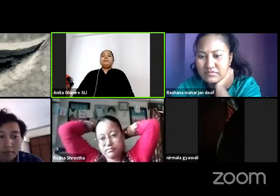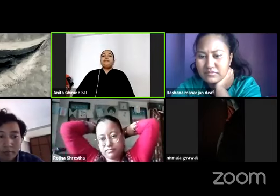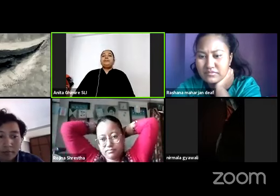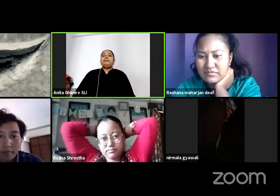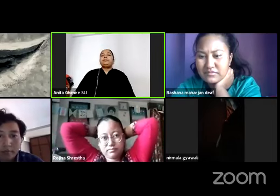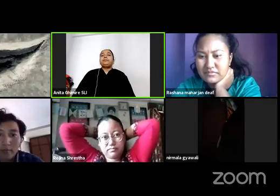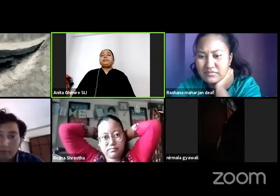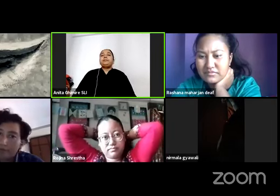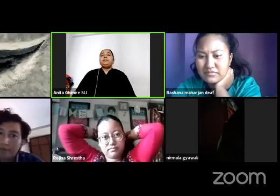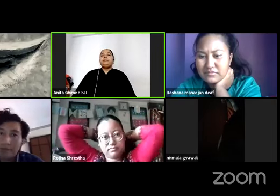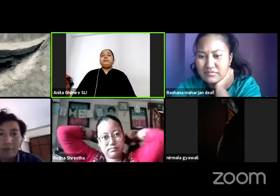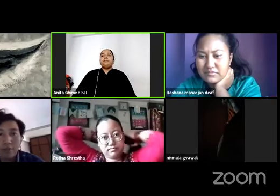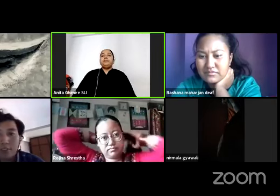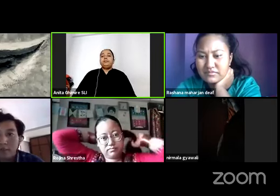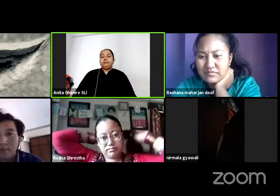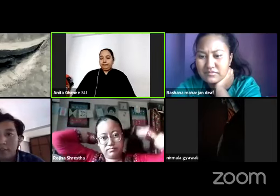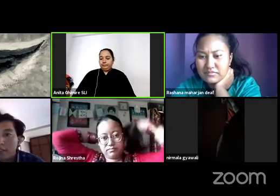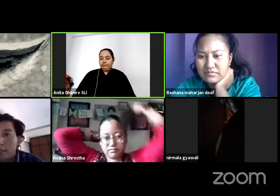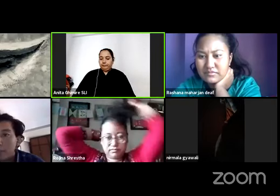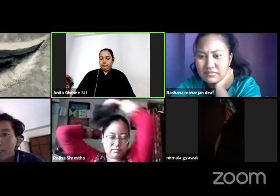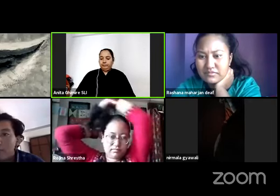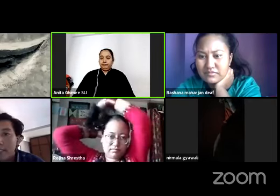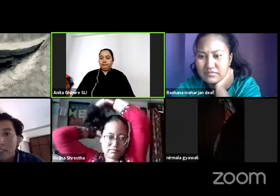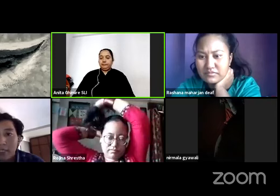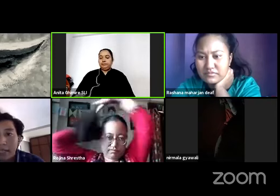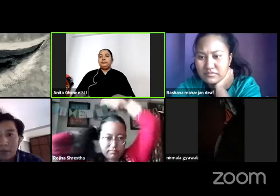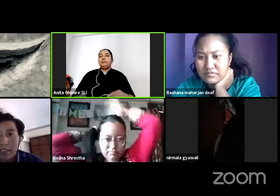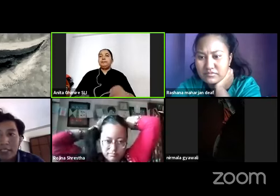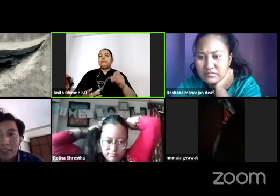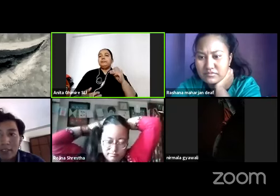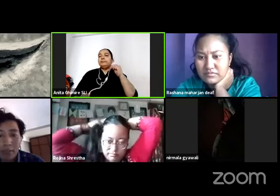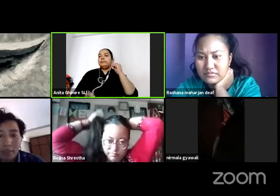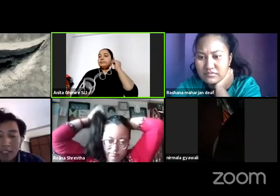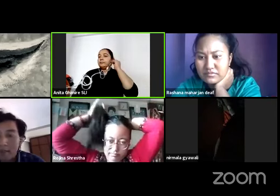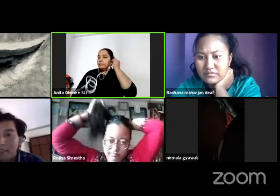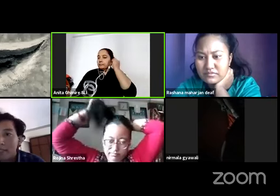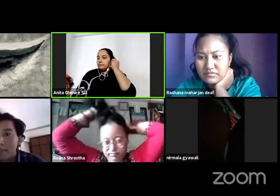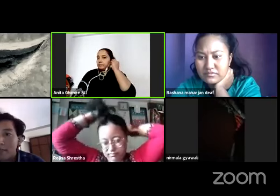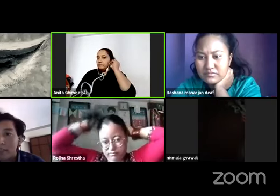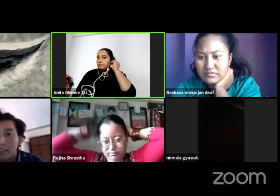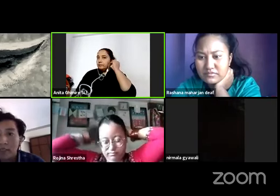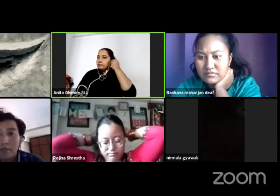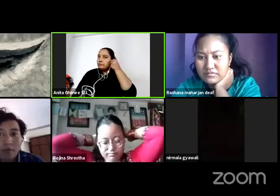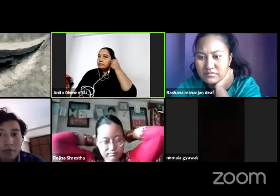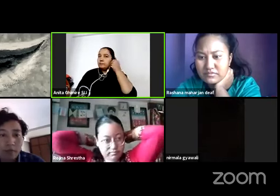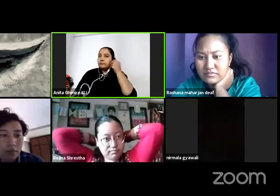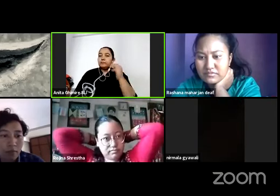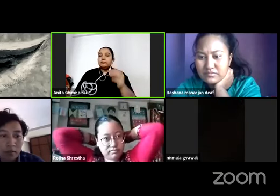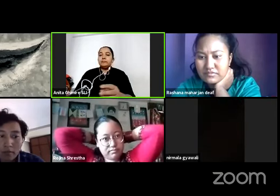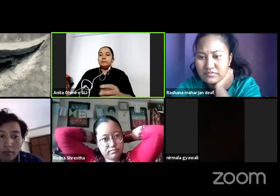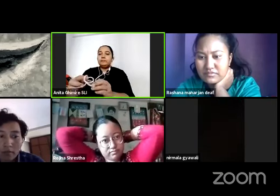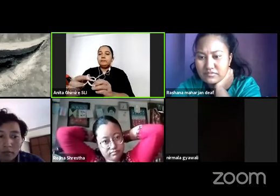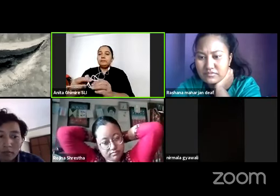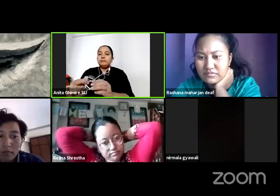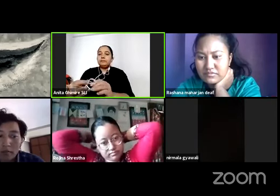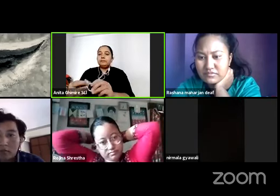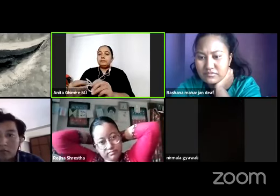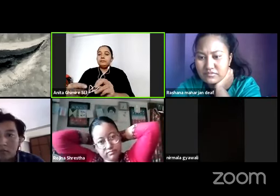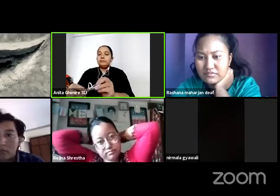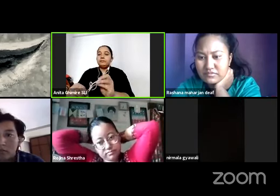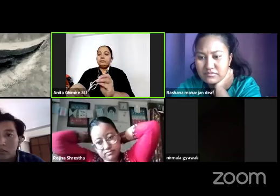इमेल एड्रेस पनि छ. हुन्छ, प्रतिमाजीको पनि हात उठिरहेको छ. मैले प्रतिमाजीलाई फ्लोर दिएँ. शुभजी,